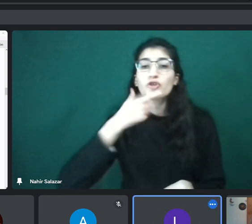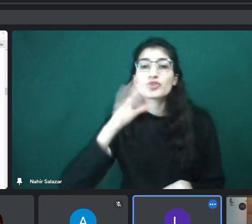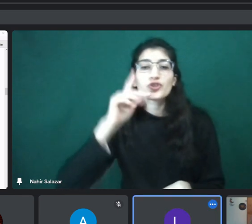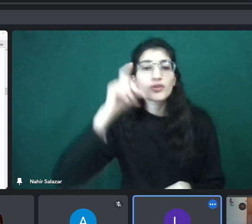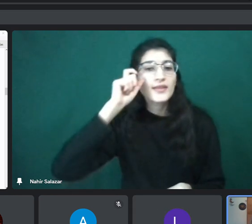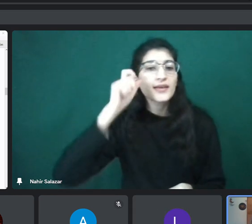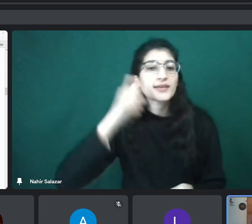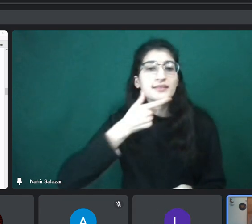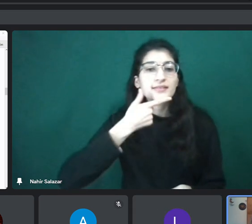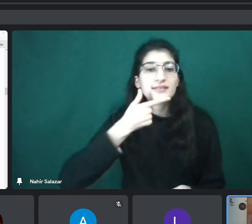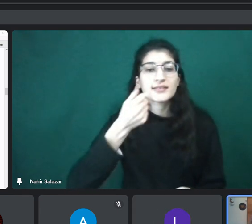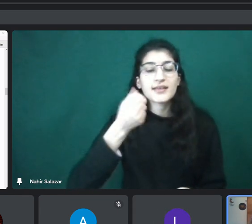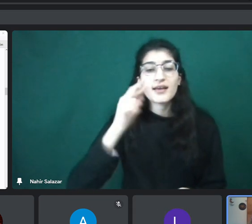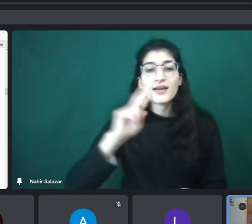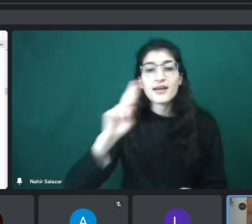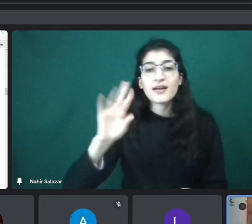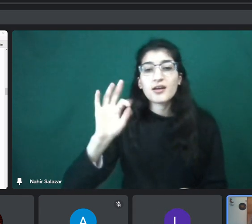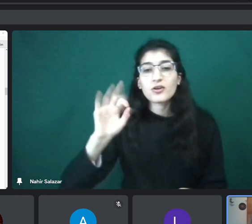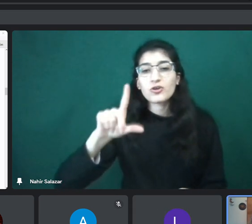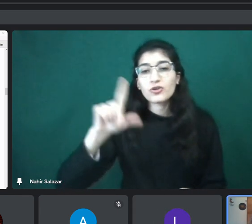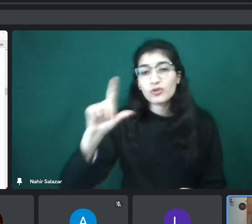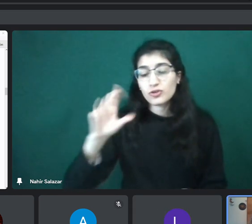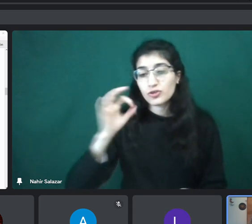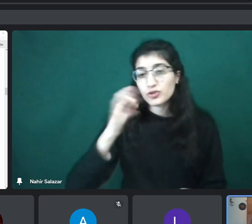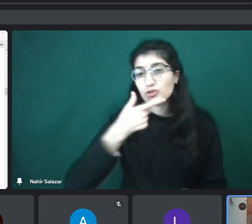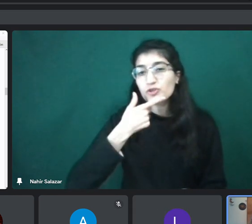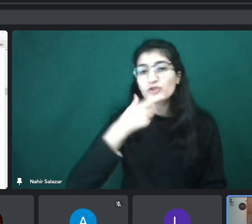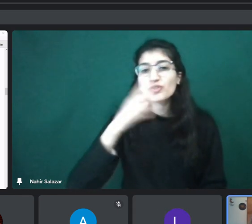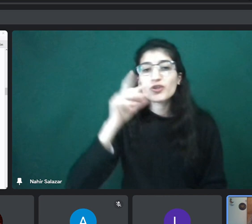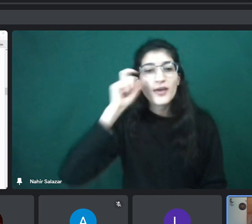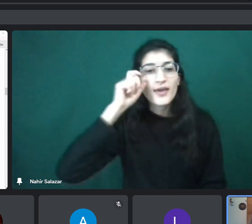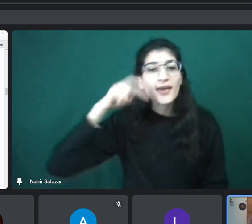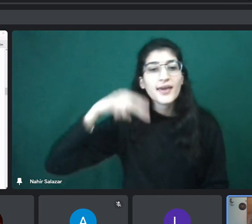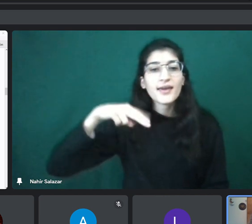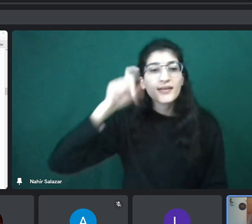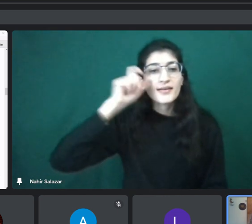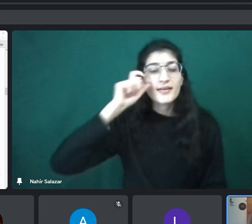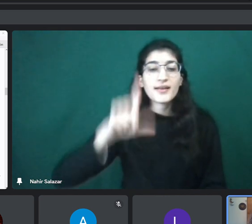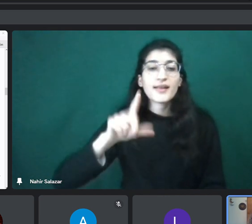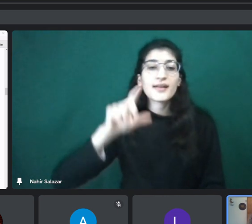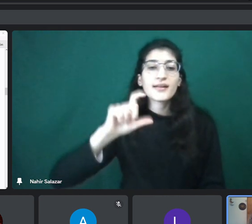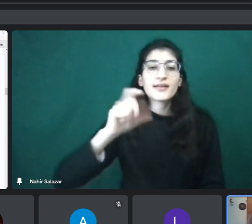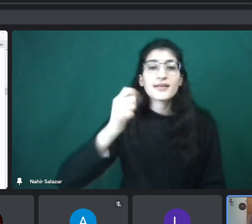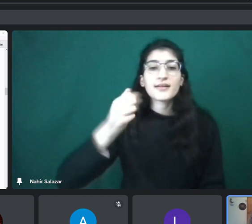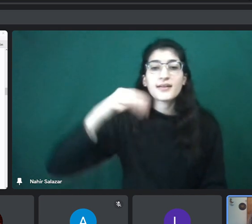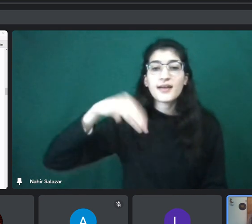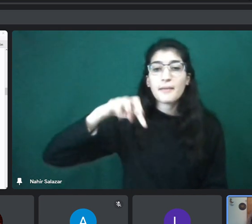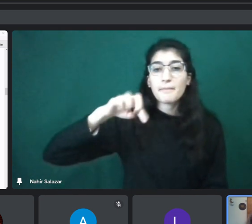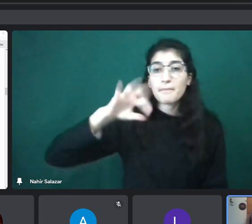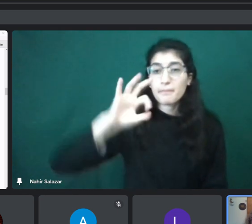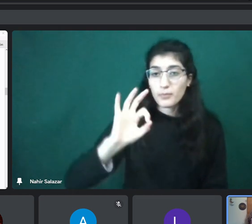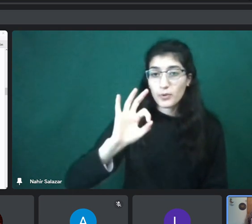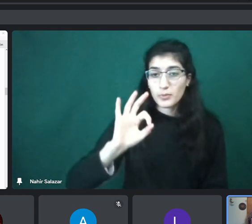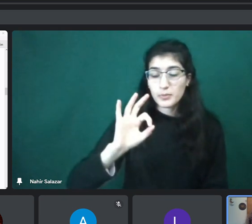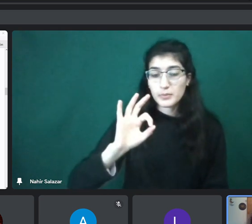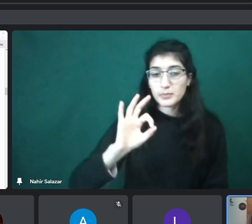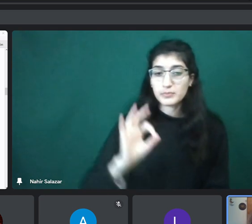tienen un impacto directo en nuestro trabajo en las áreas de. Un área es